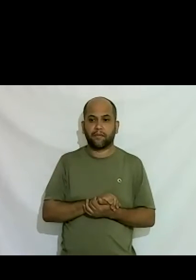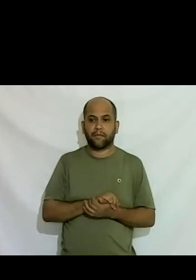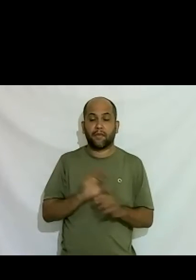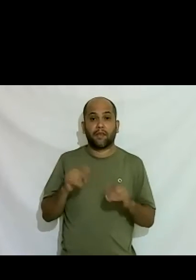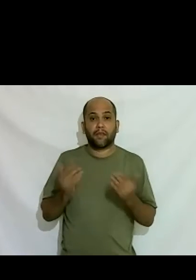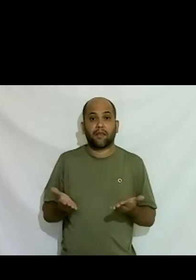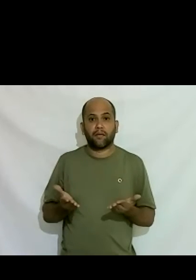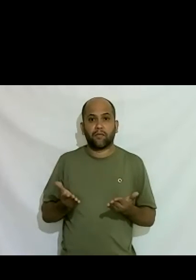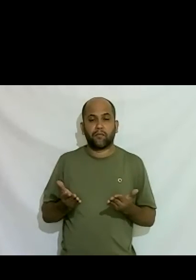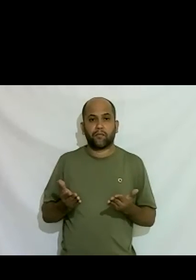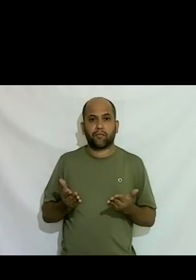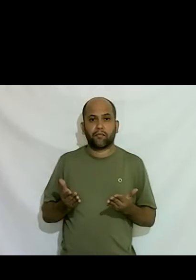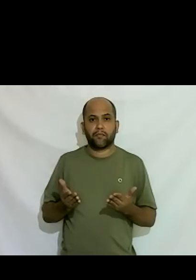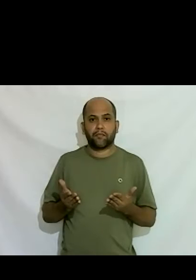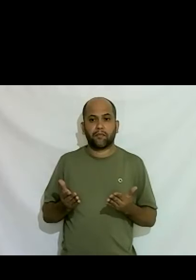é